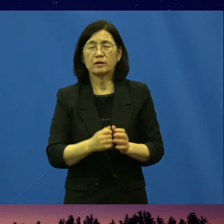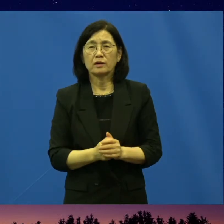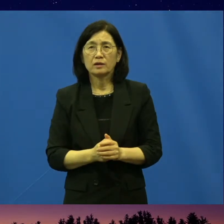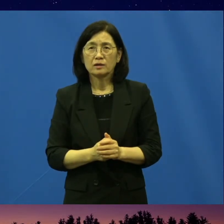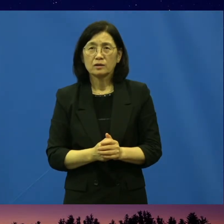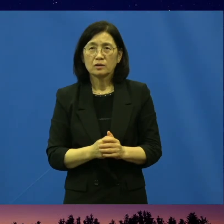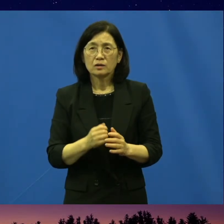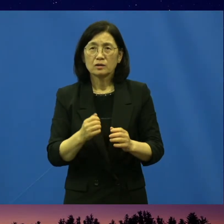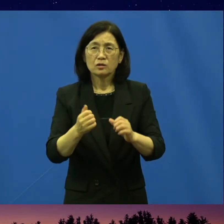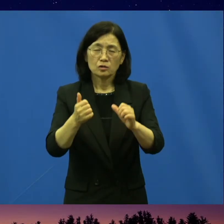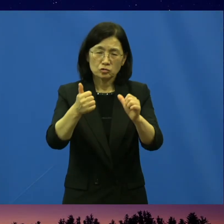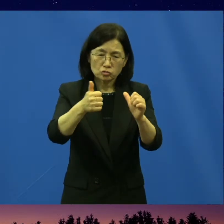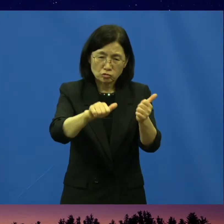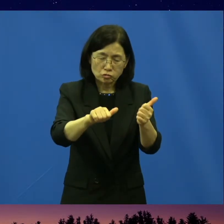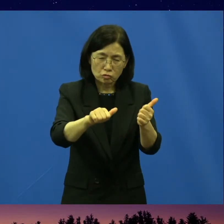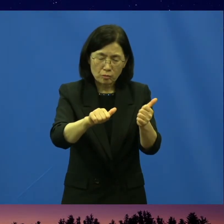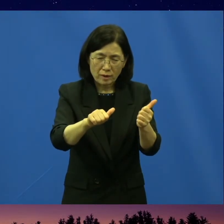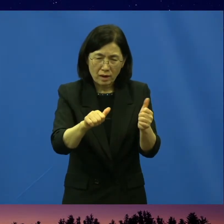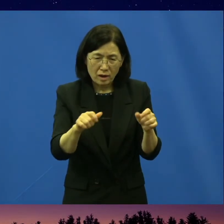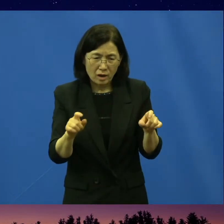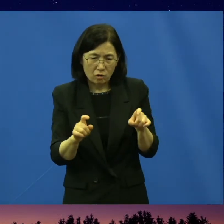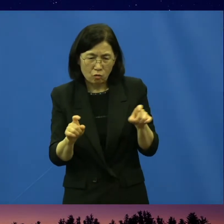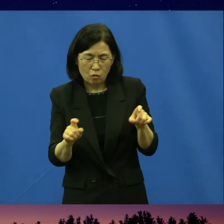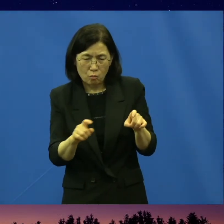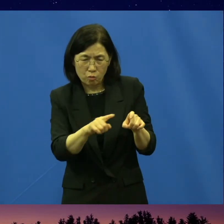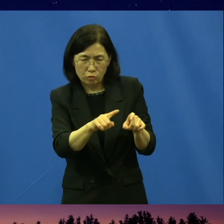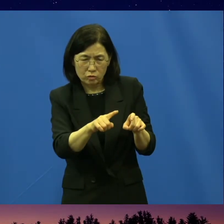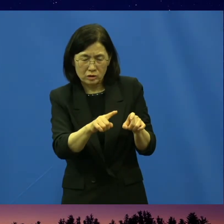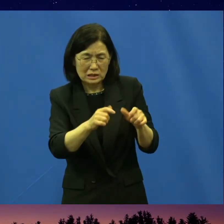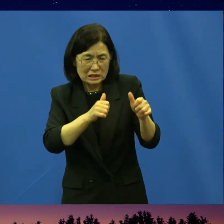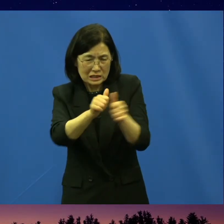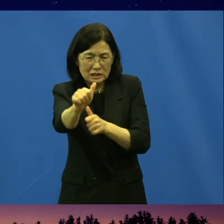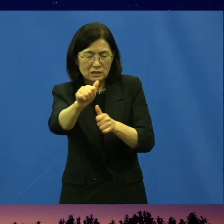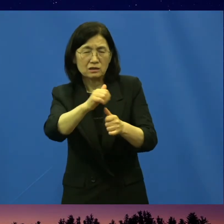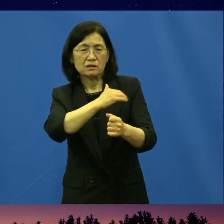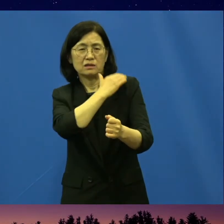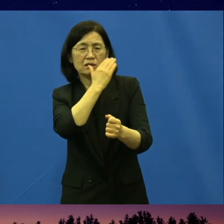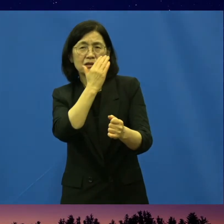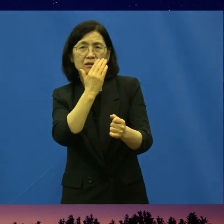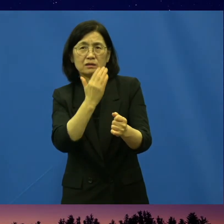공포, 죽음의 두려움을 이길 수 있는 능력은